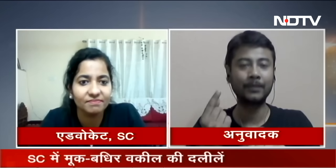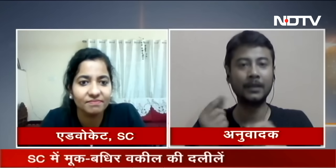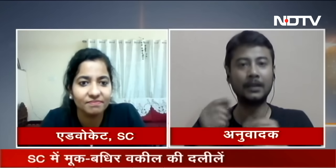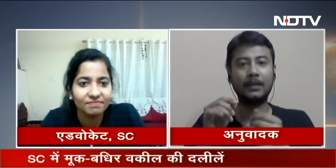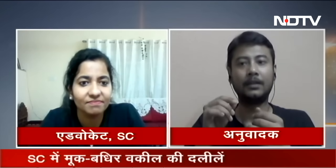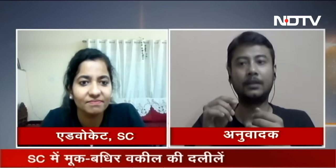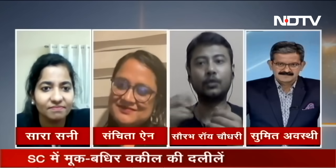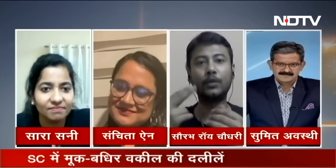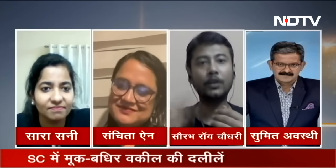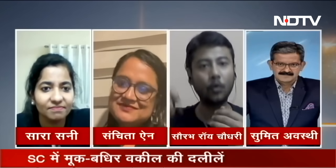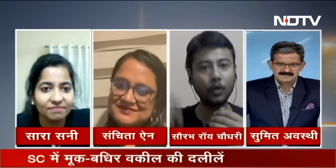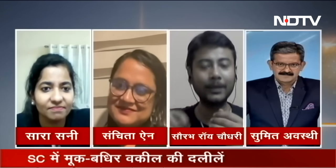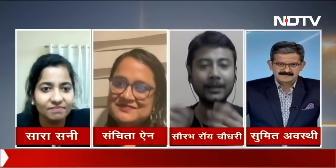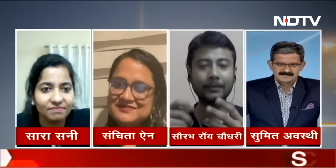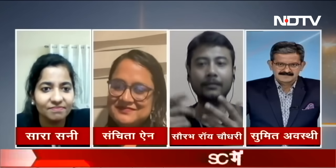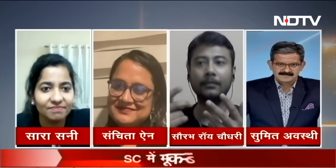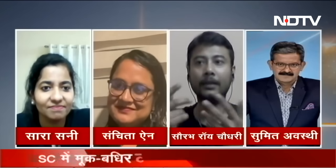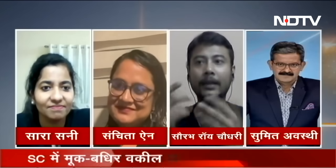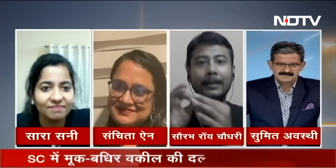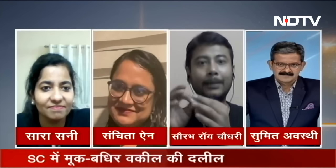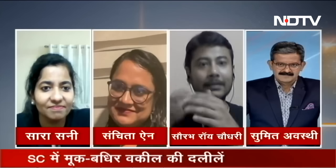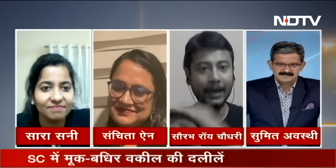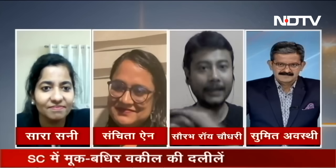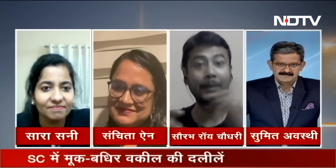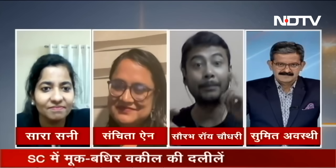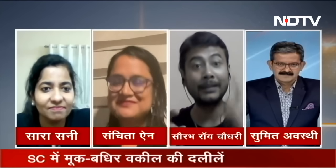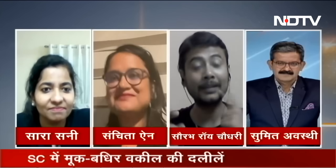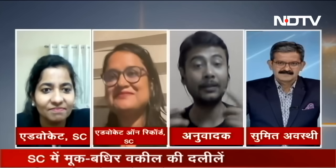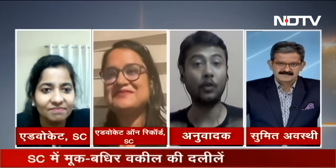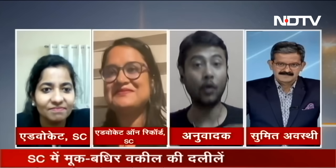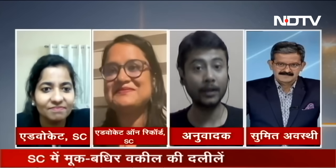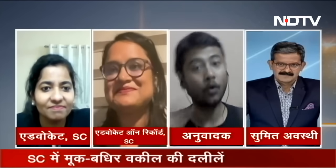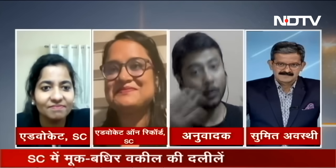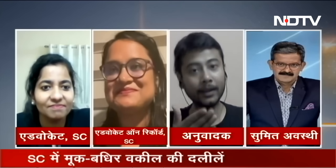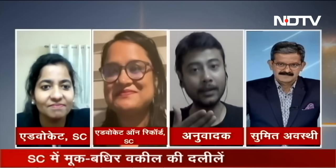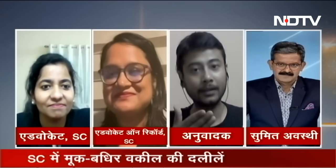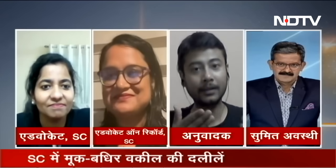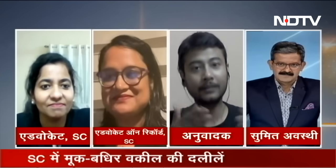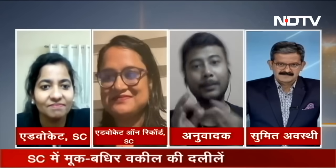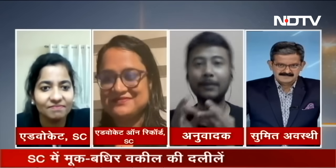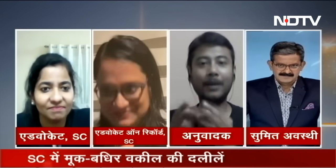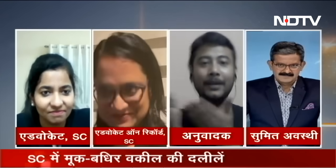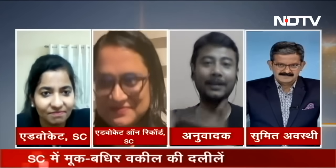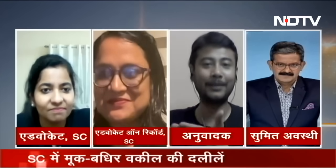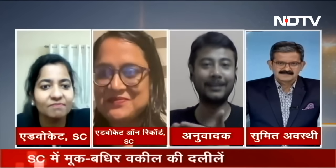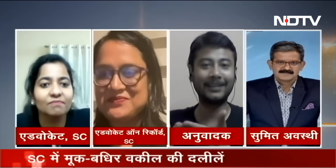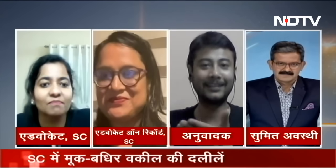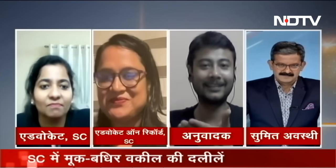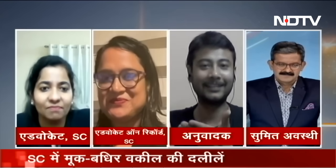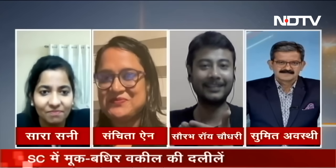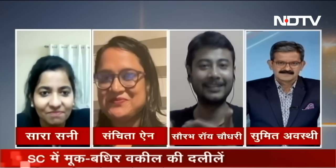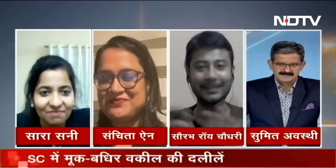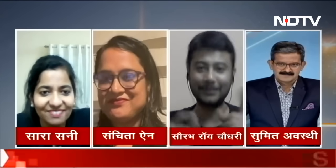अपॉर्चुनिटी है क्योंकि कोर्ट में इंटरप्रेटर्स आएंगे, बधिर लॉयर होंगे तभी वहां पे इंटरप्रेटर